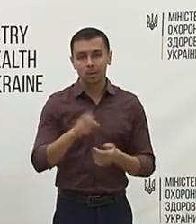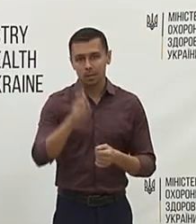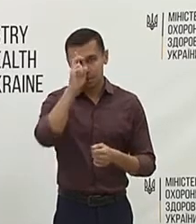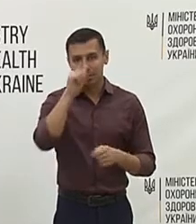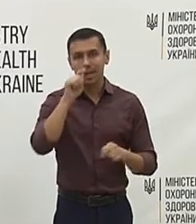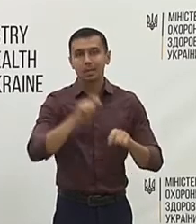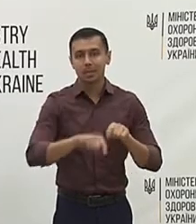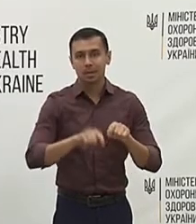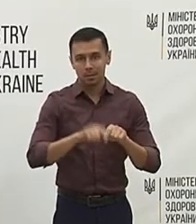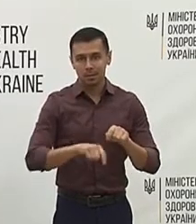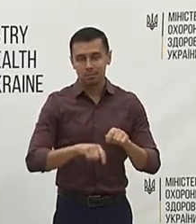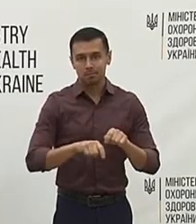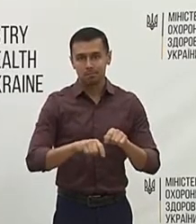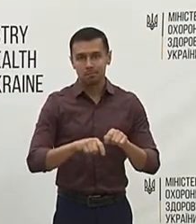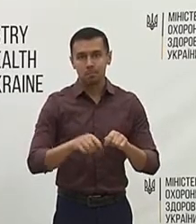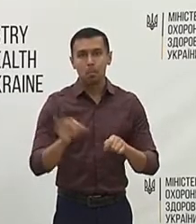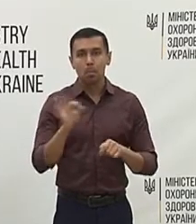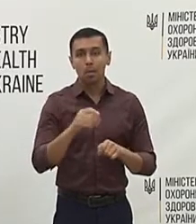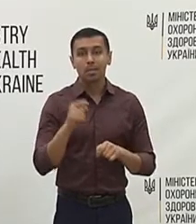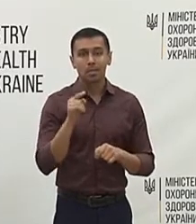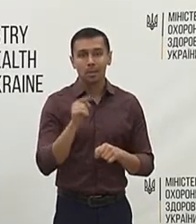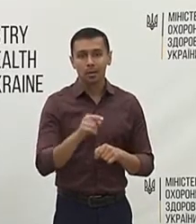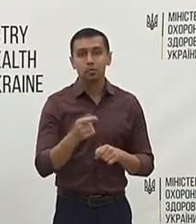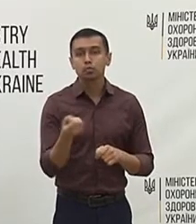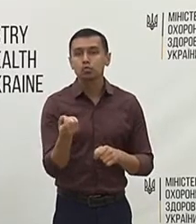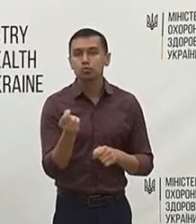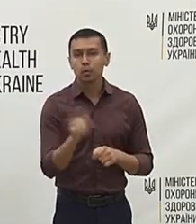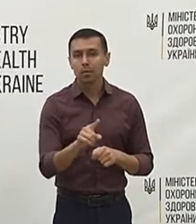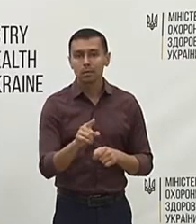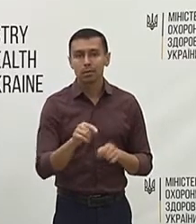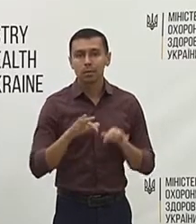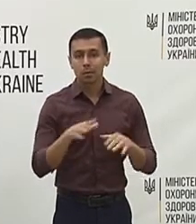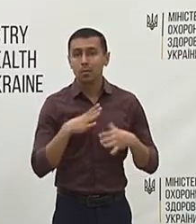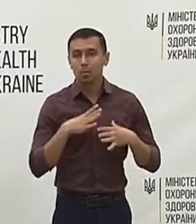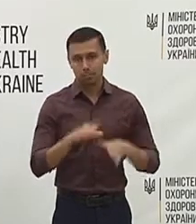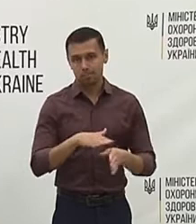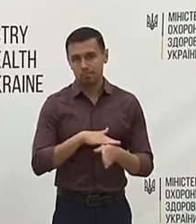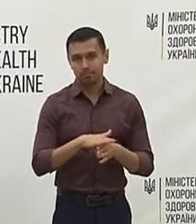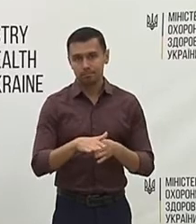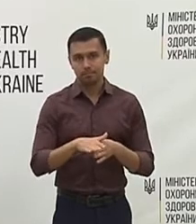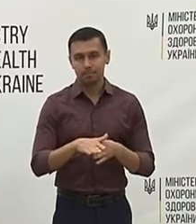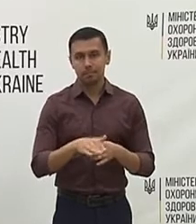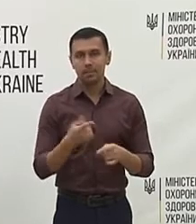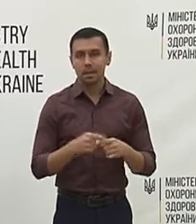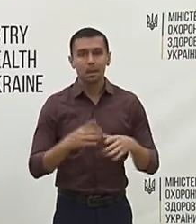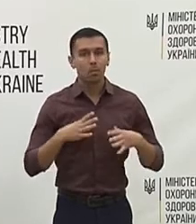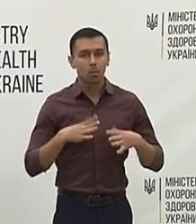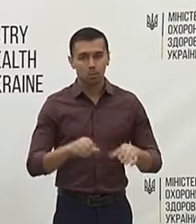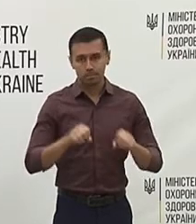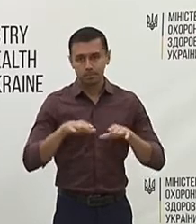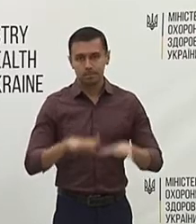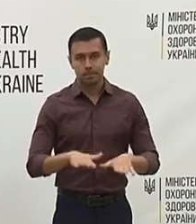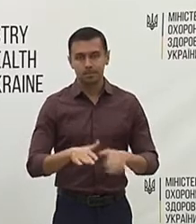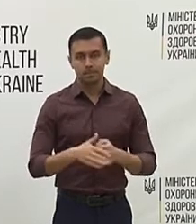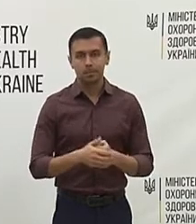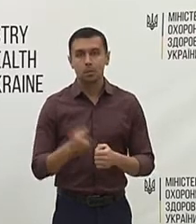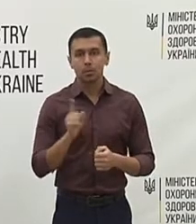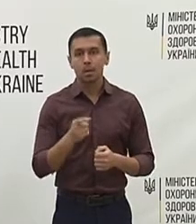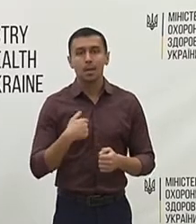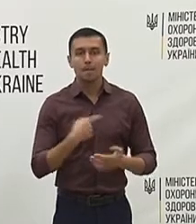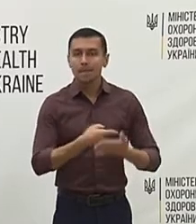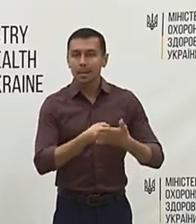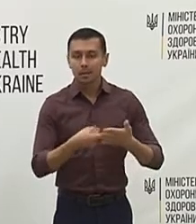державної експертизи. Проте жодних заходів не було здійснено, все не було зреалізовано. Тобто,